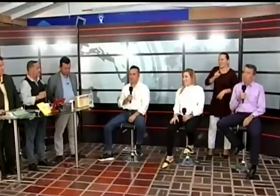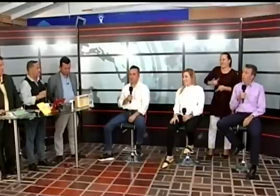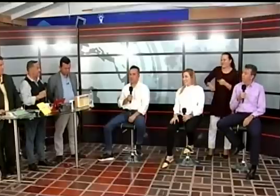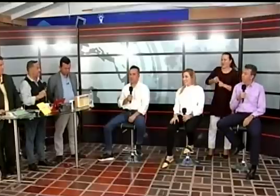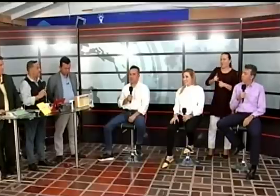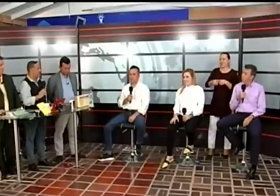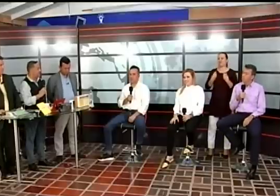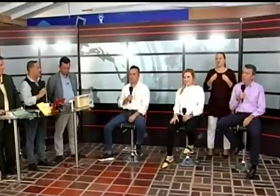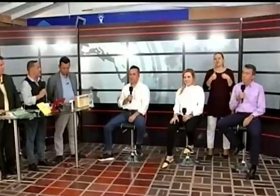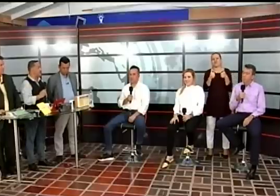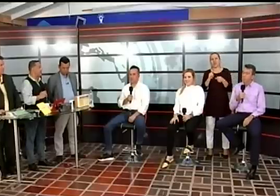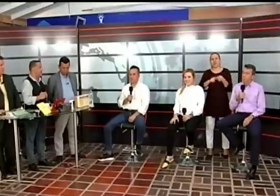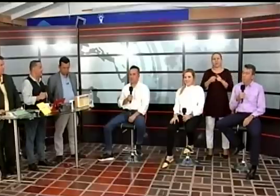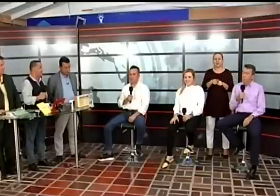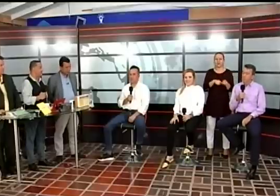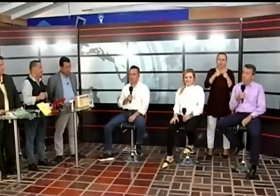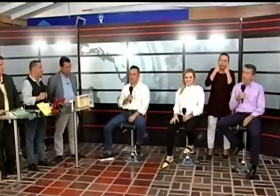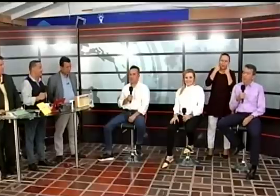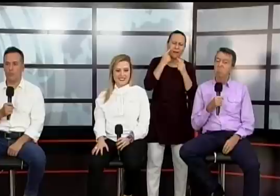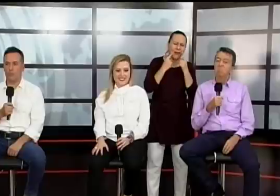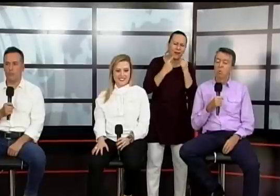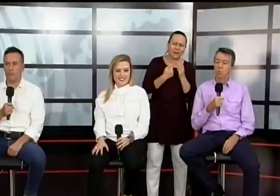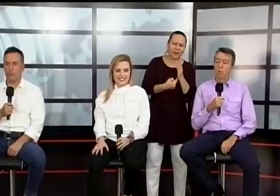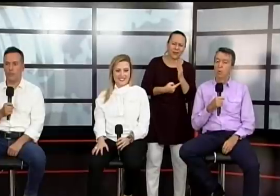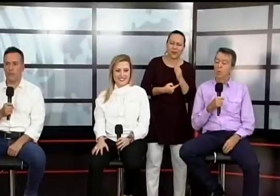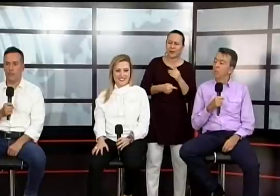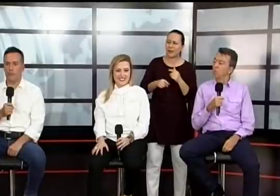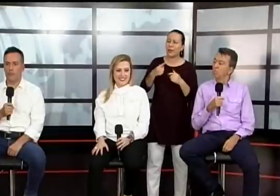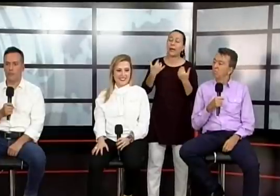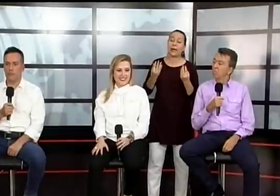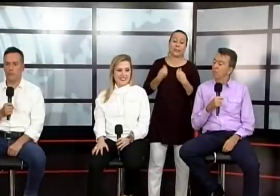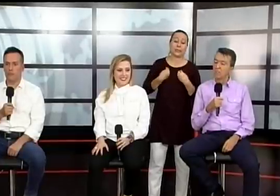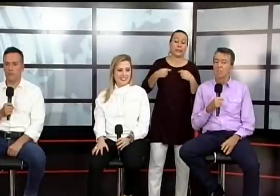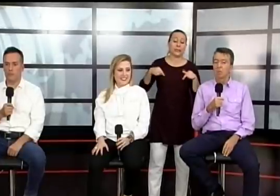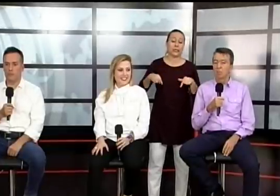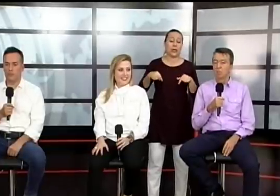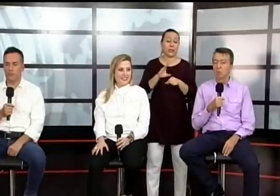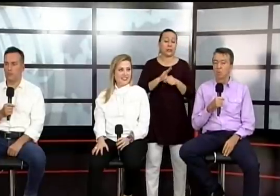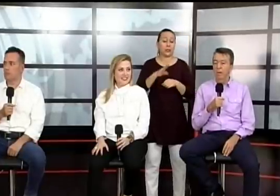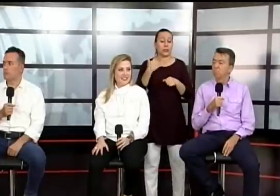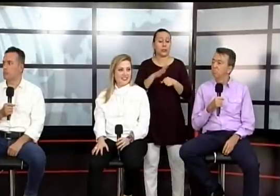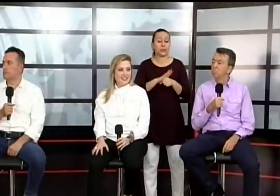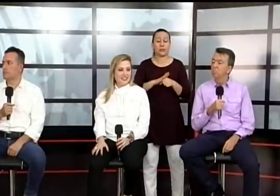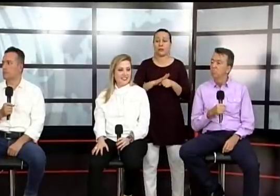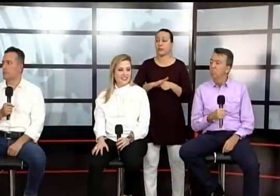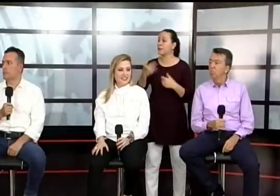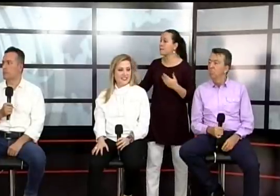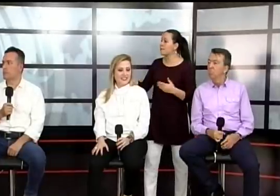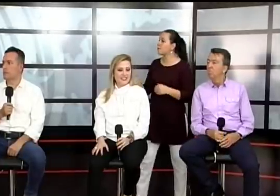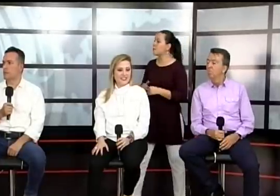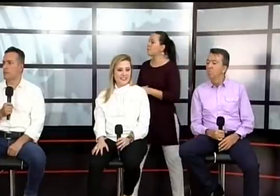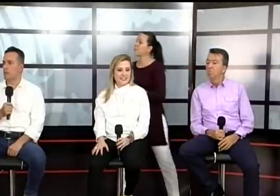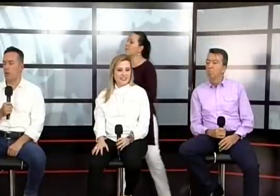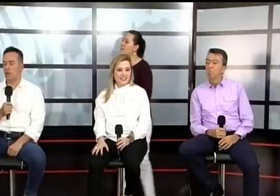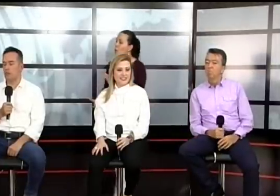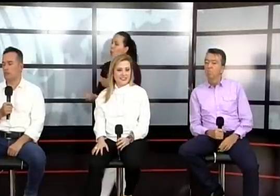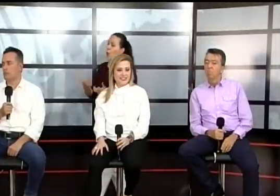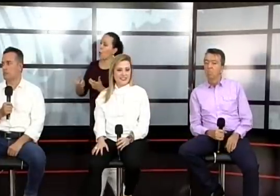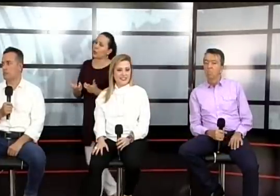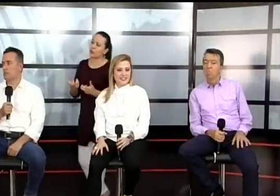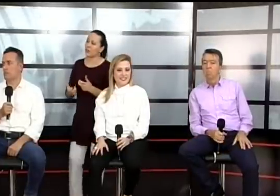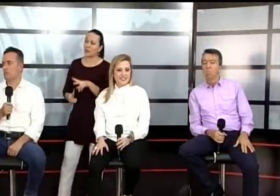vivir bien con los amigos. ¿Y qué lo hace llorar? Me hace llorar lo que estamos viviendo, esta situación Mauricio social. ¿Mauricio Salazar cocina? No.